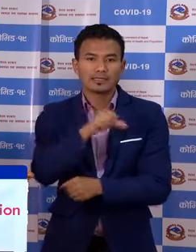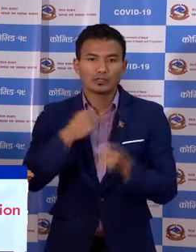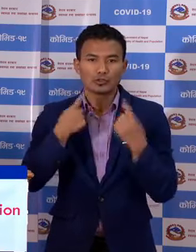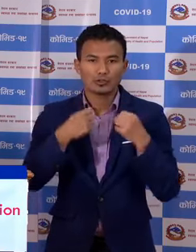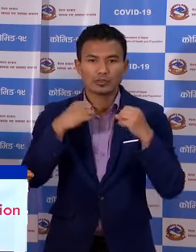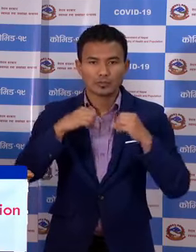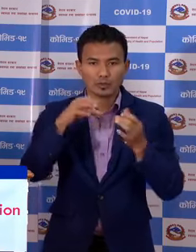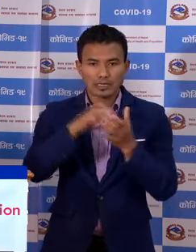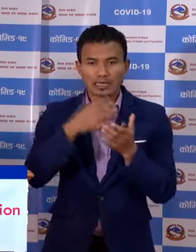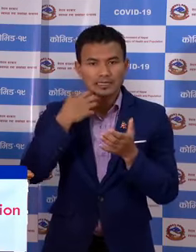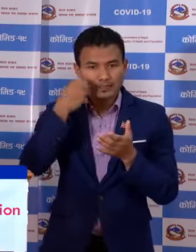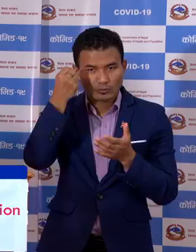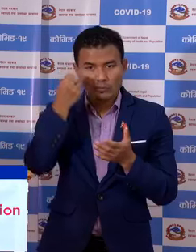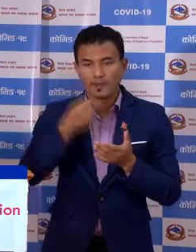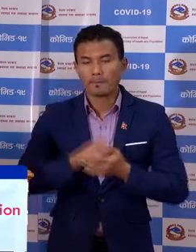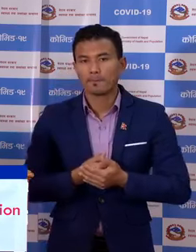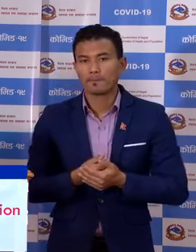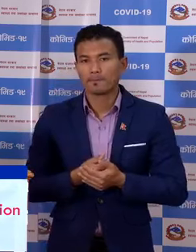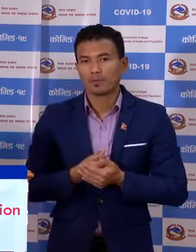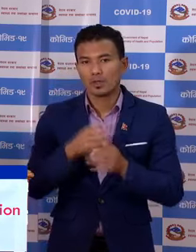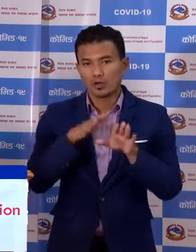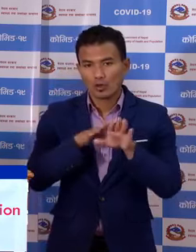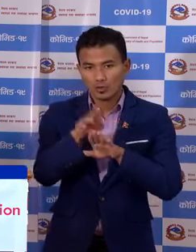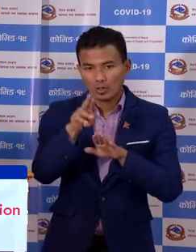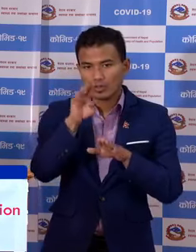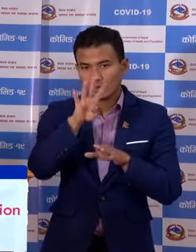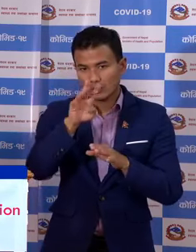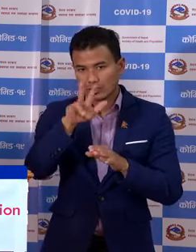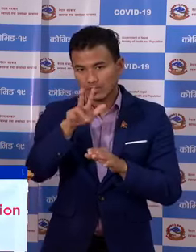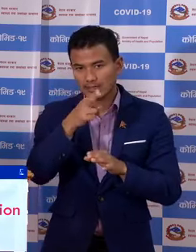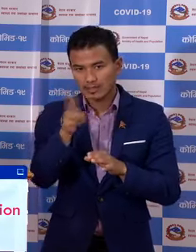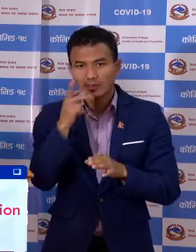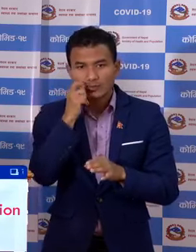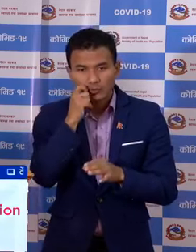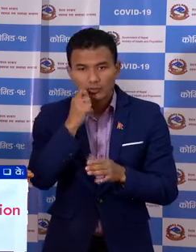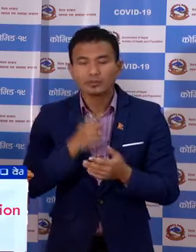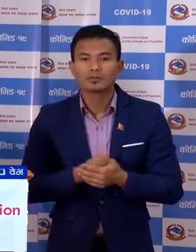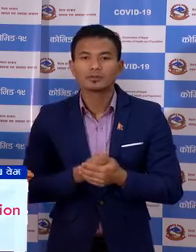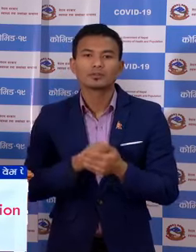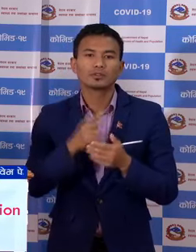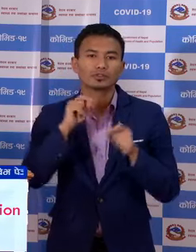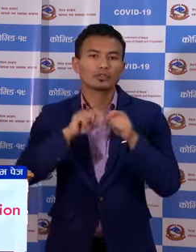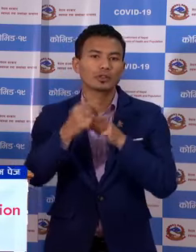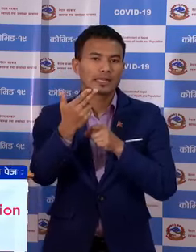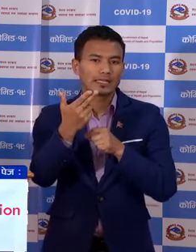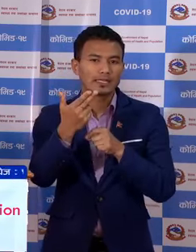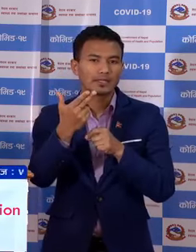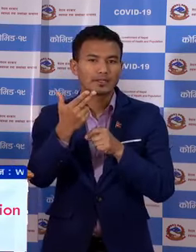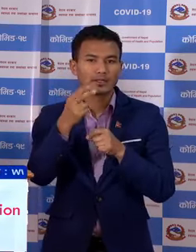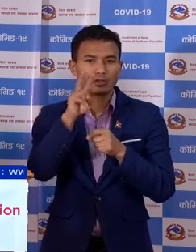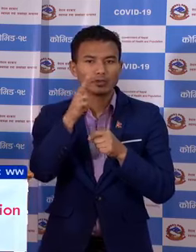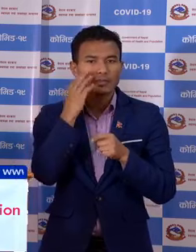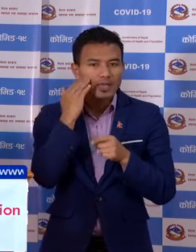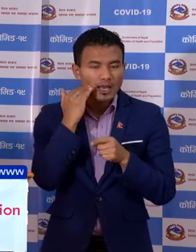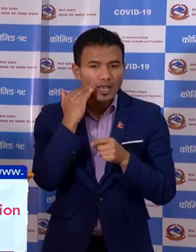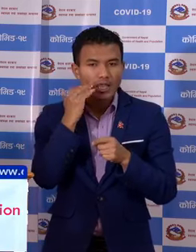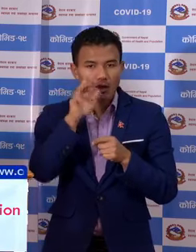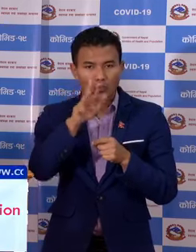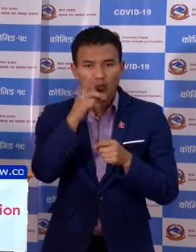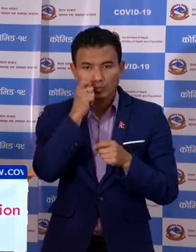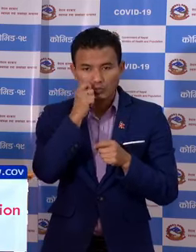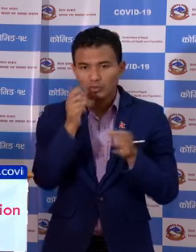जनस्वास्थ्य प्रयोगशाला टेकू में रौतहट का 48 पुरुष र सर्लाही को दुई महिला